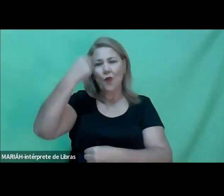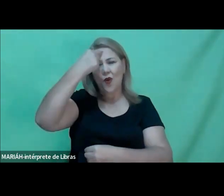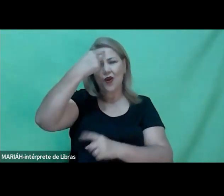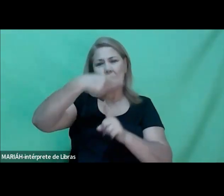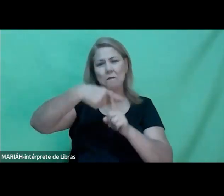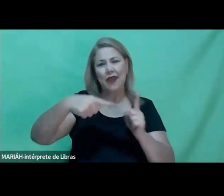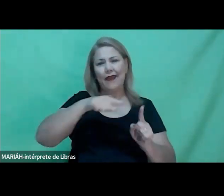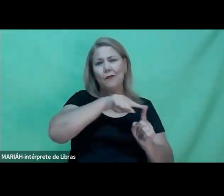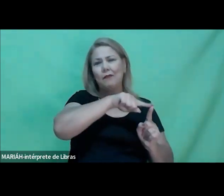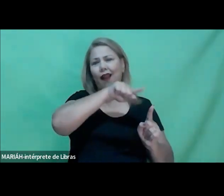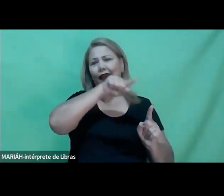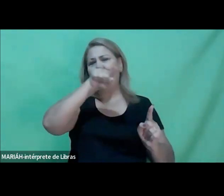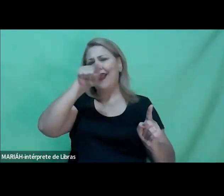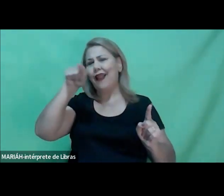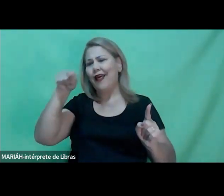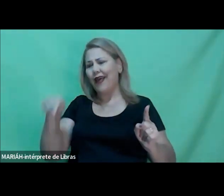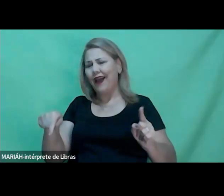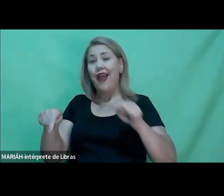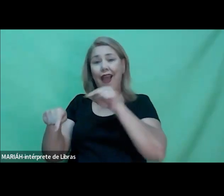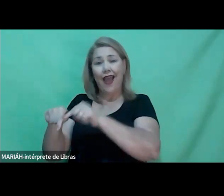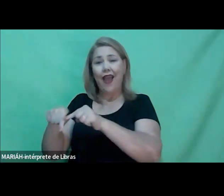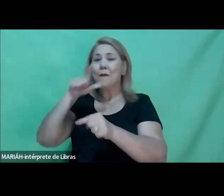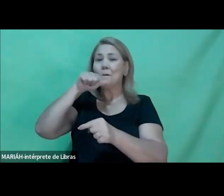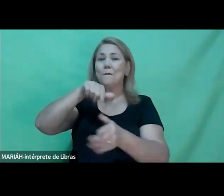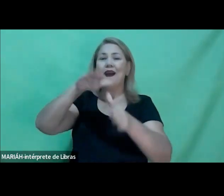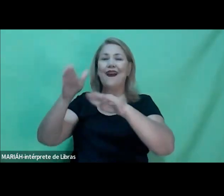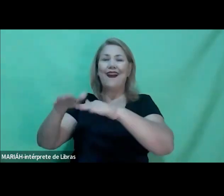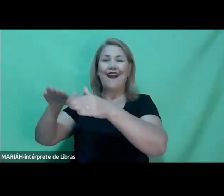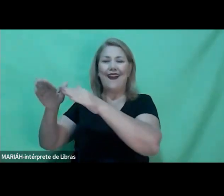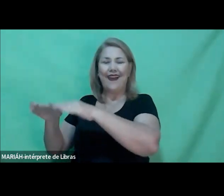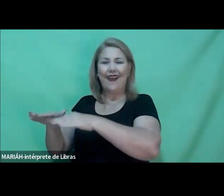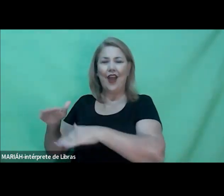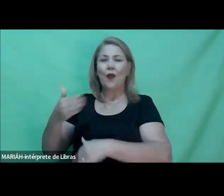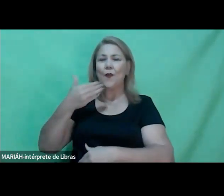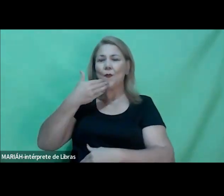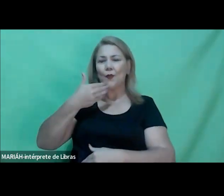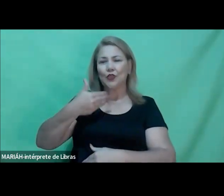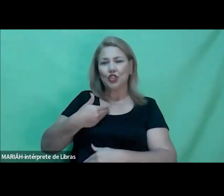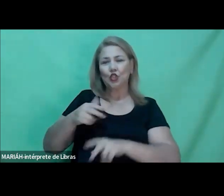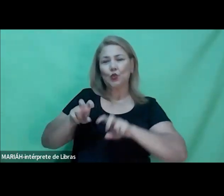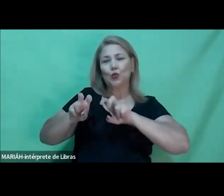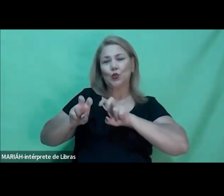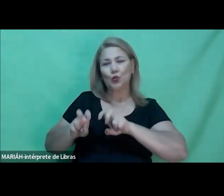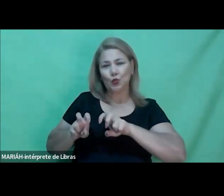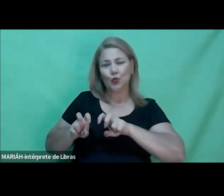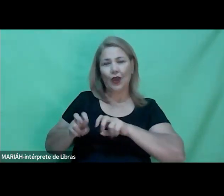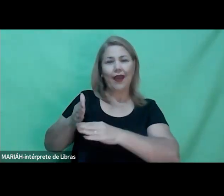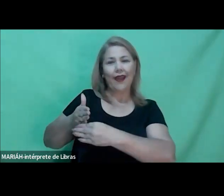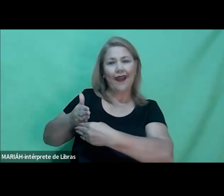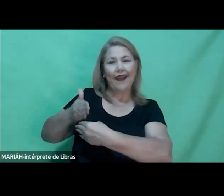recorrido empieza a verse el mar él me pidió sentarse en la ventana